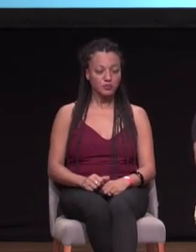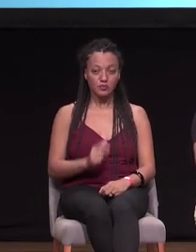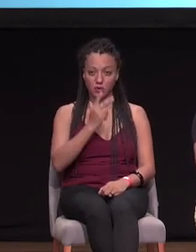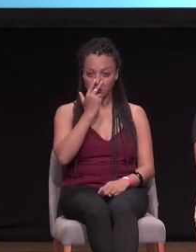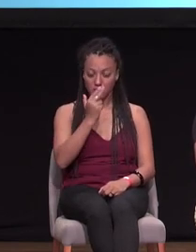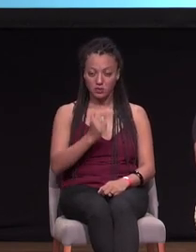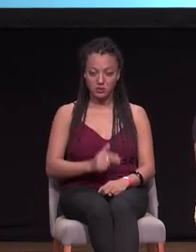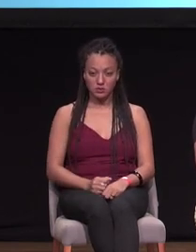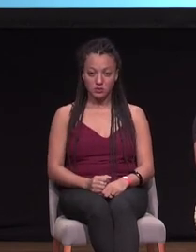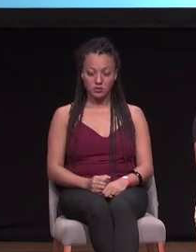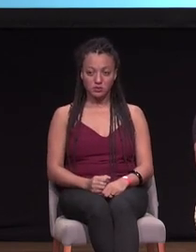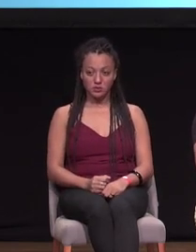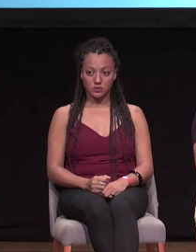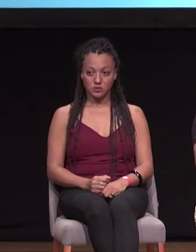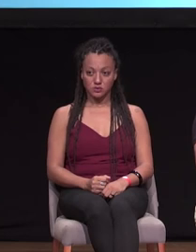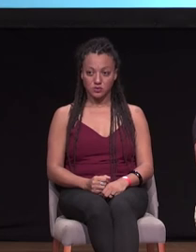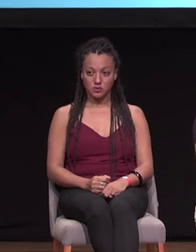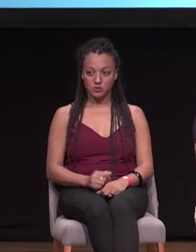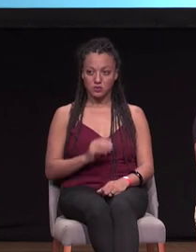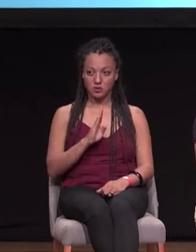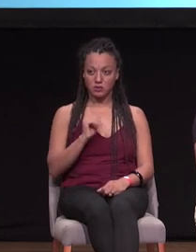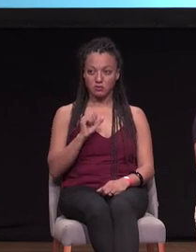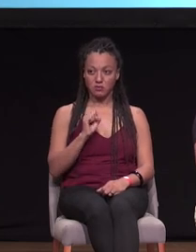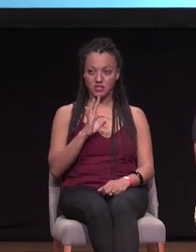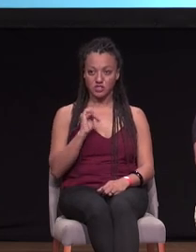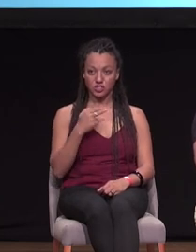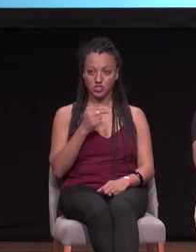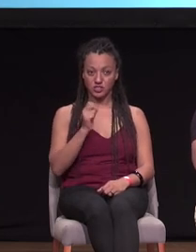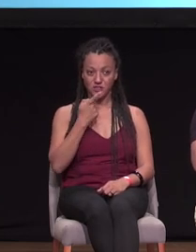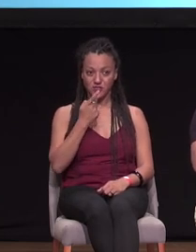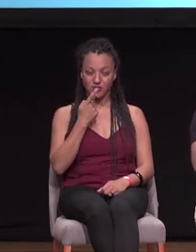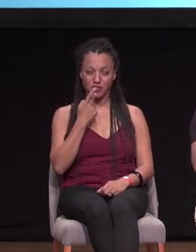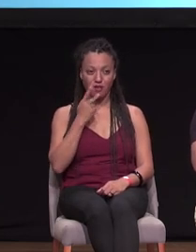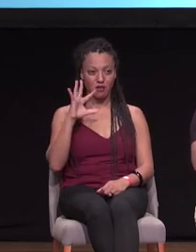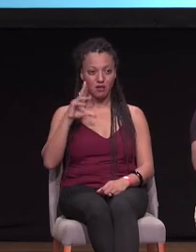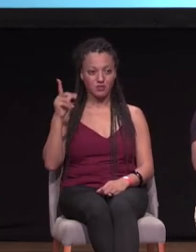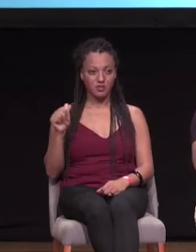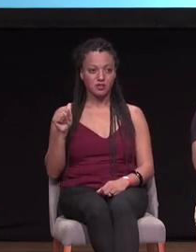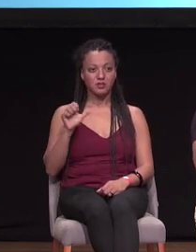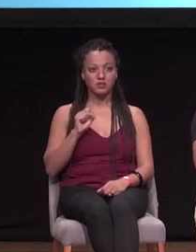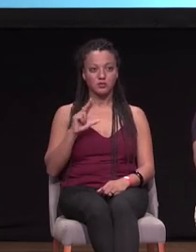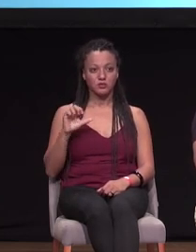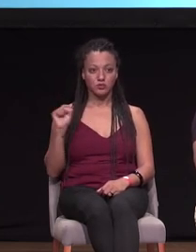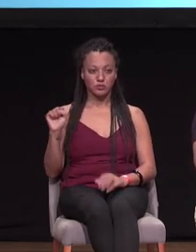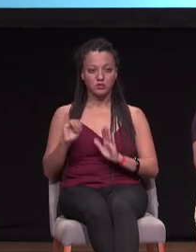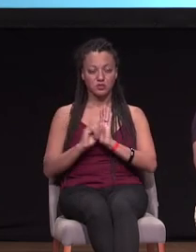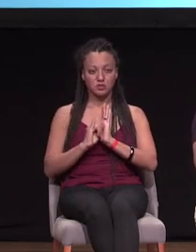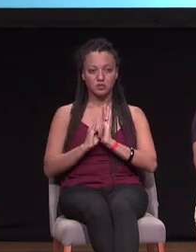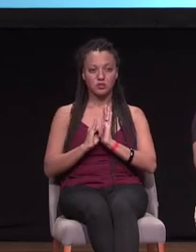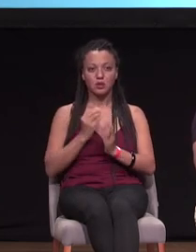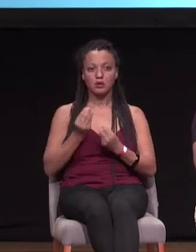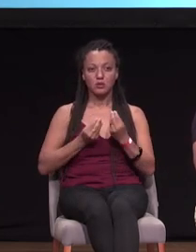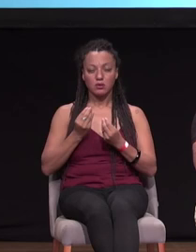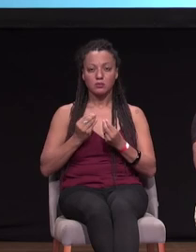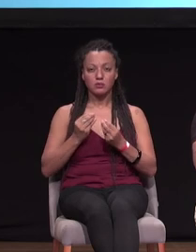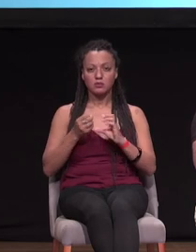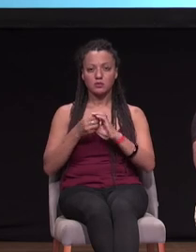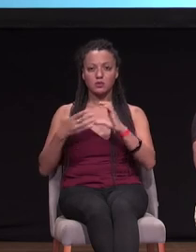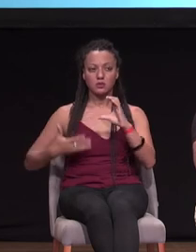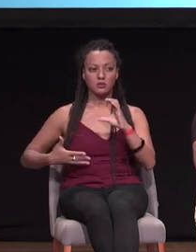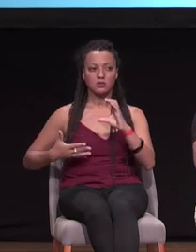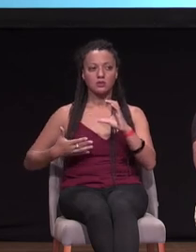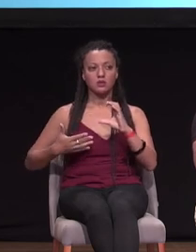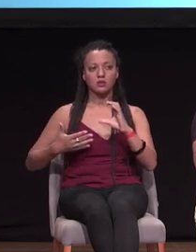o que o roger bastide chama de africanos us a identidade né como que você também classifica